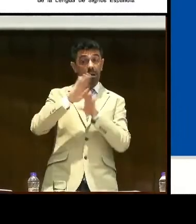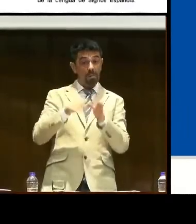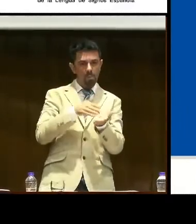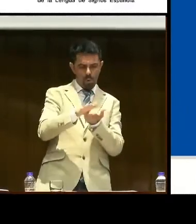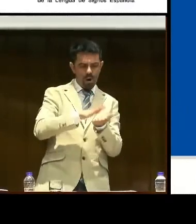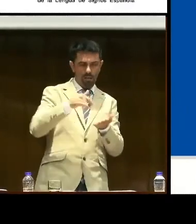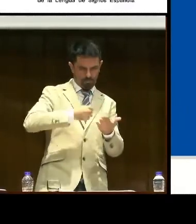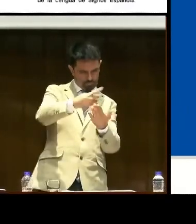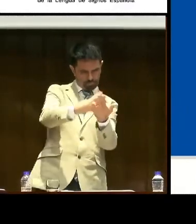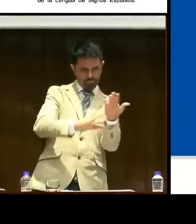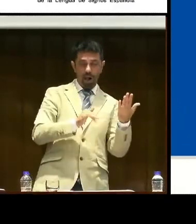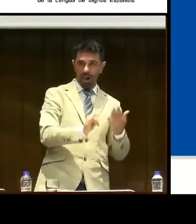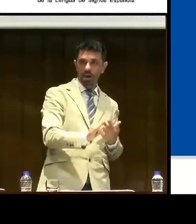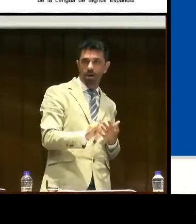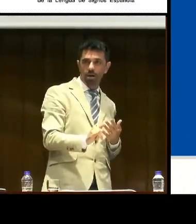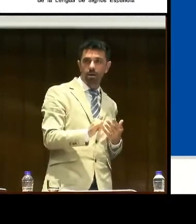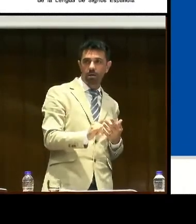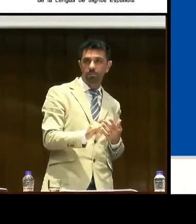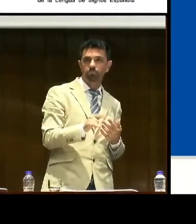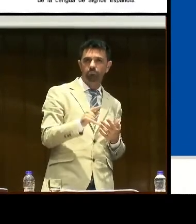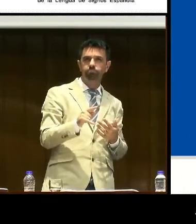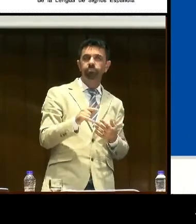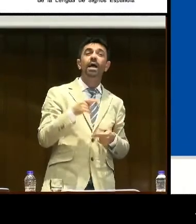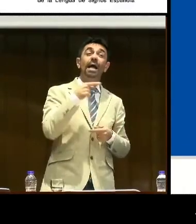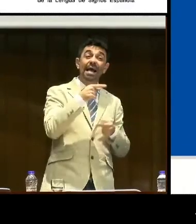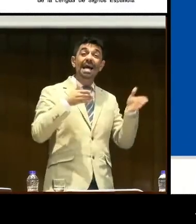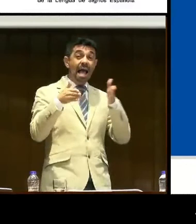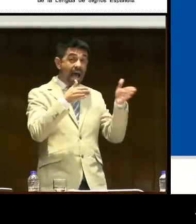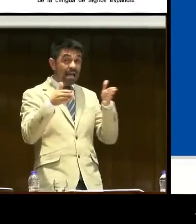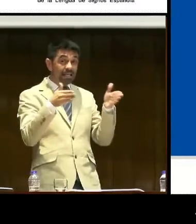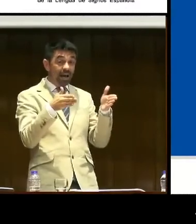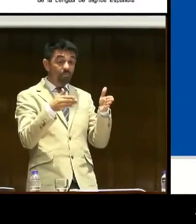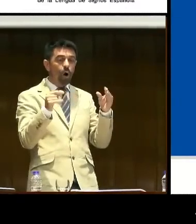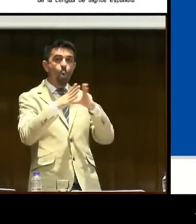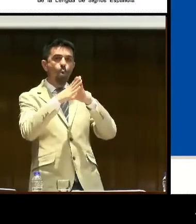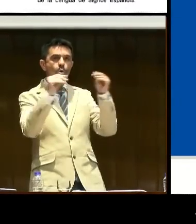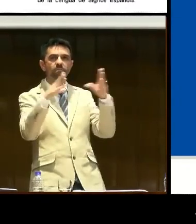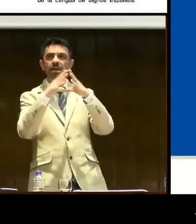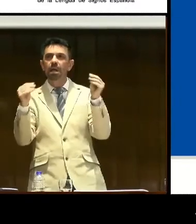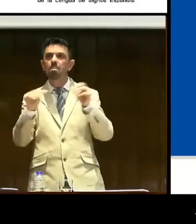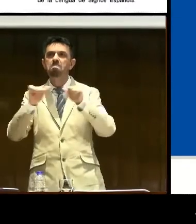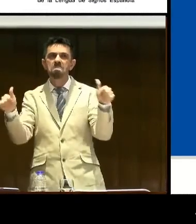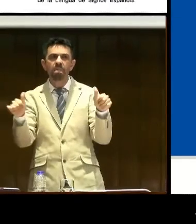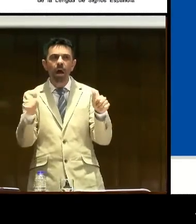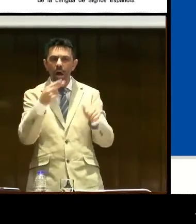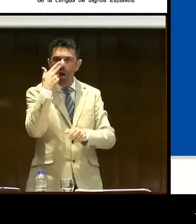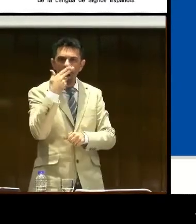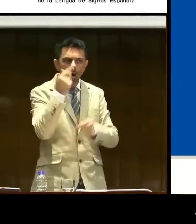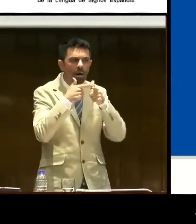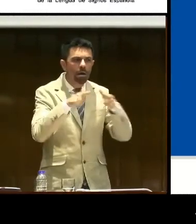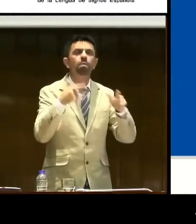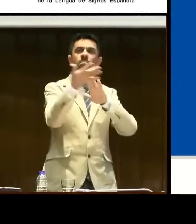Por aquellos años, la lingüística universitaria empezaba a mostrar un nuevo interés por las lenguas de